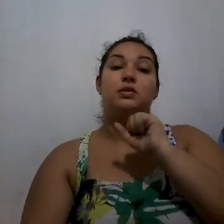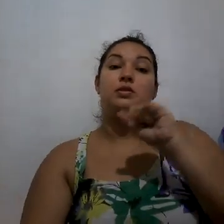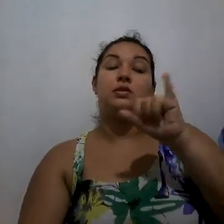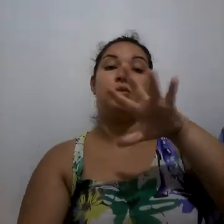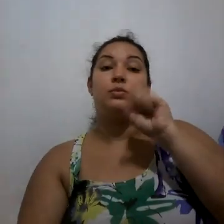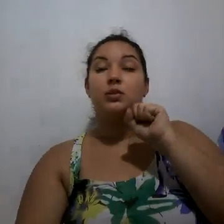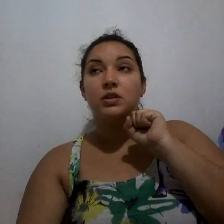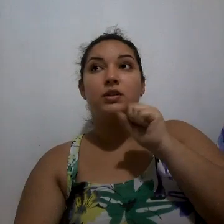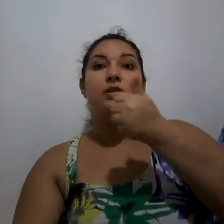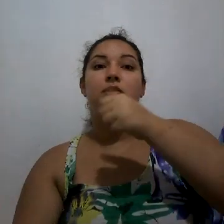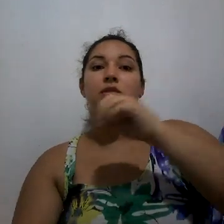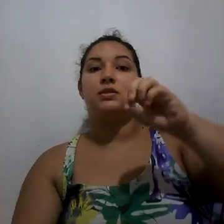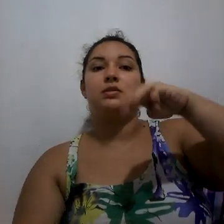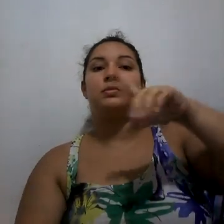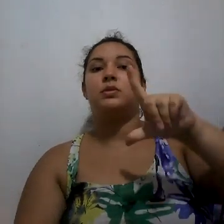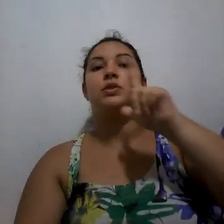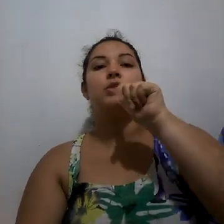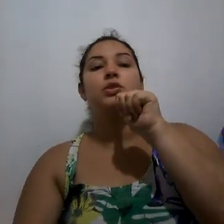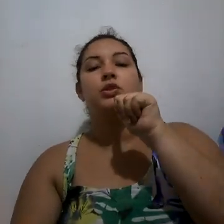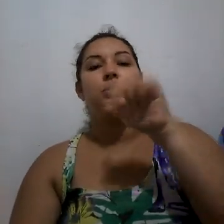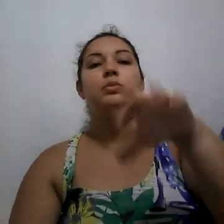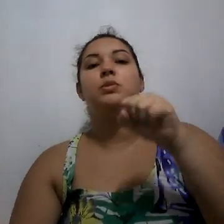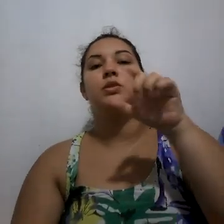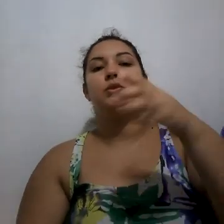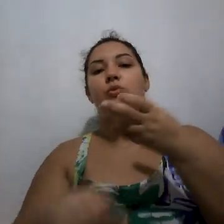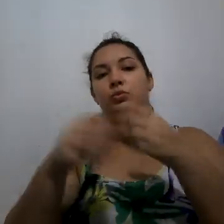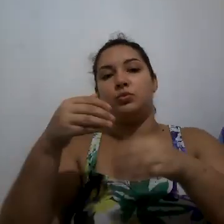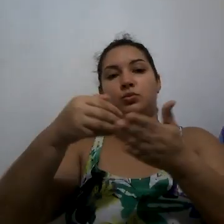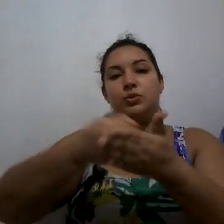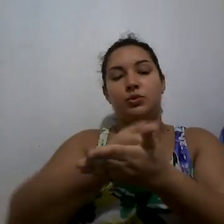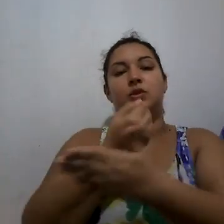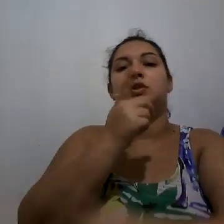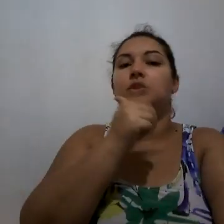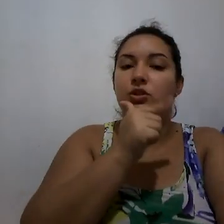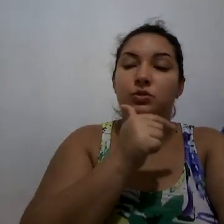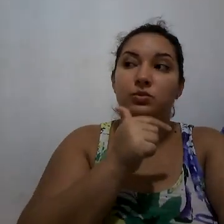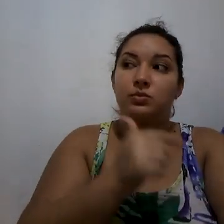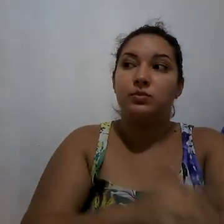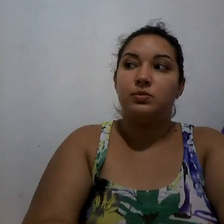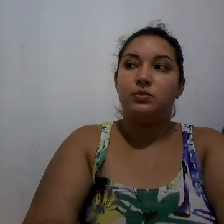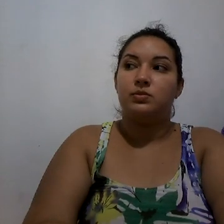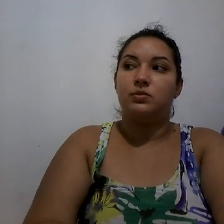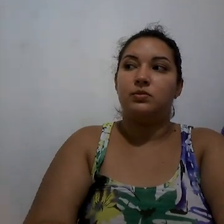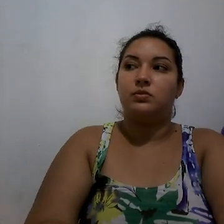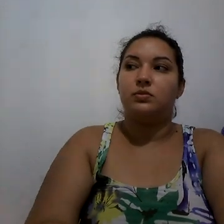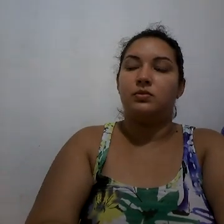de água, pegar uma colher de sopa de água e jogar dentro daquela água e dar uma misturada ali,